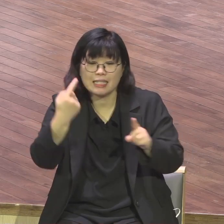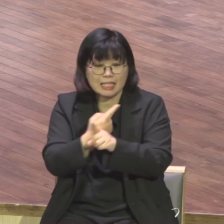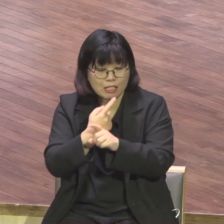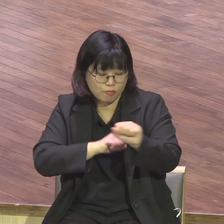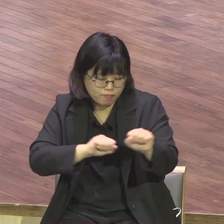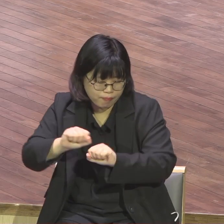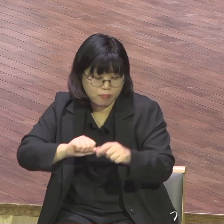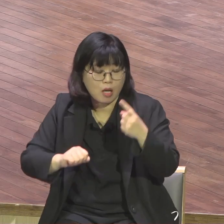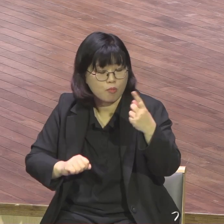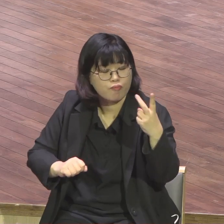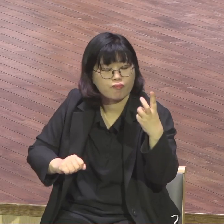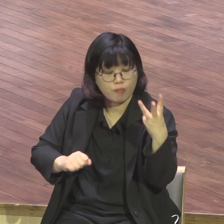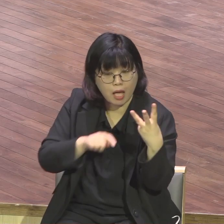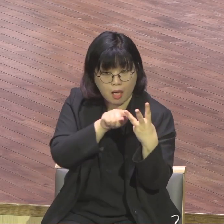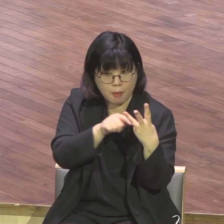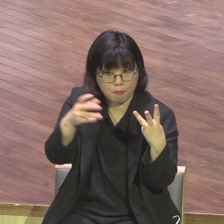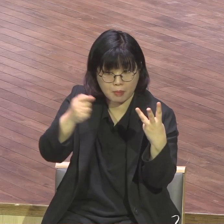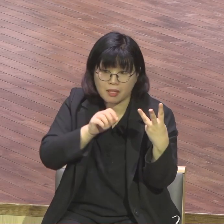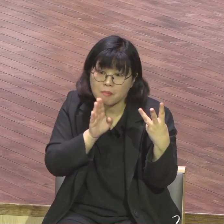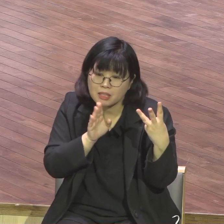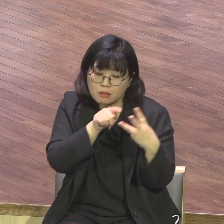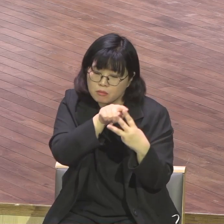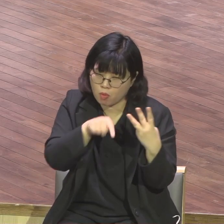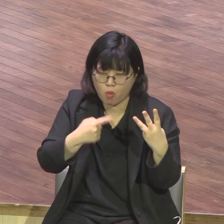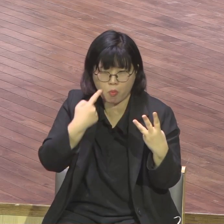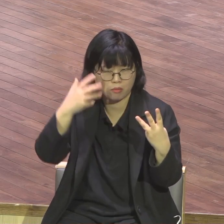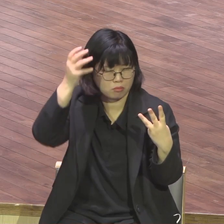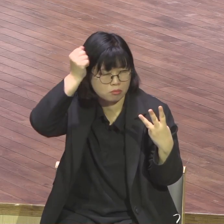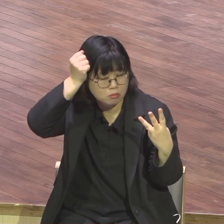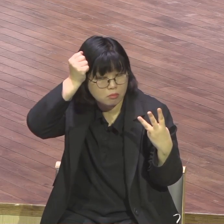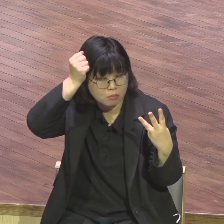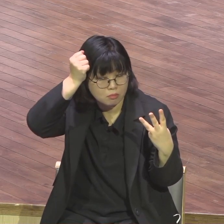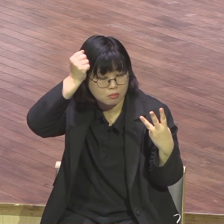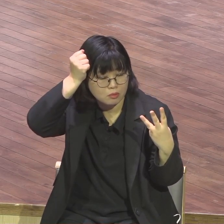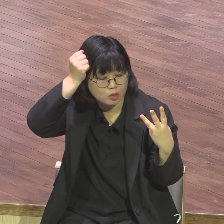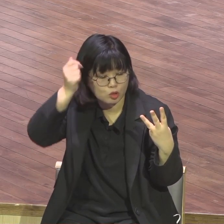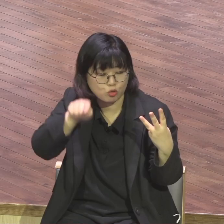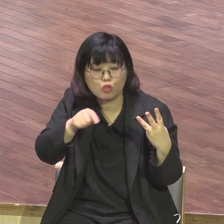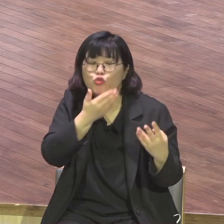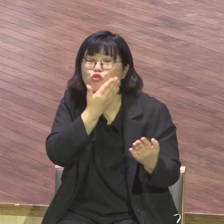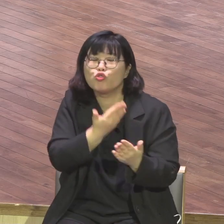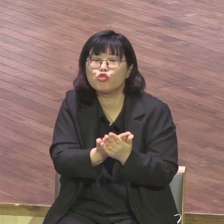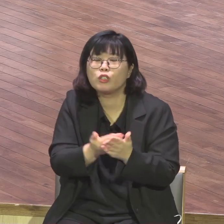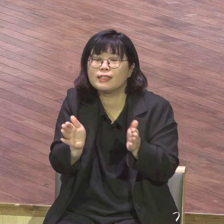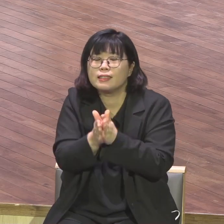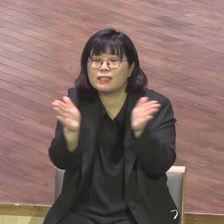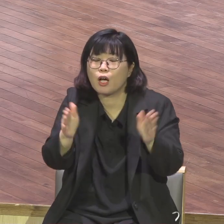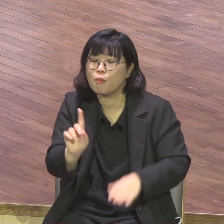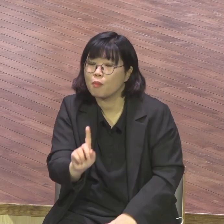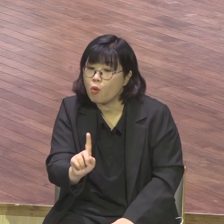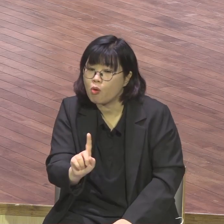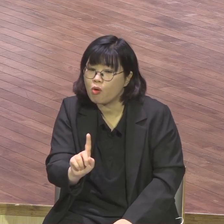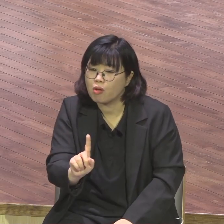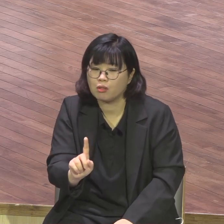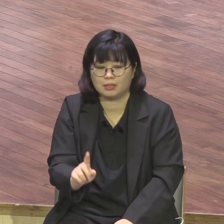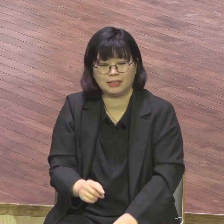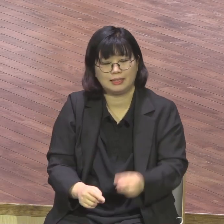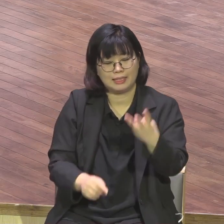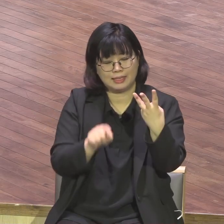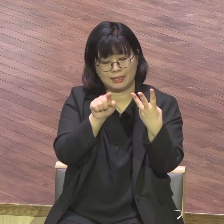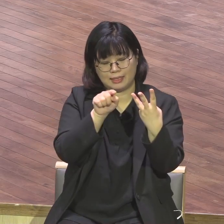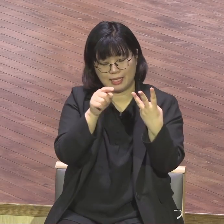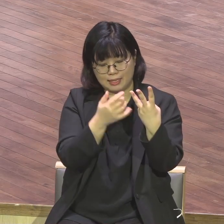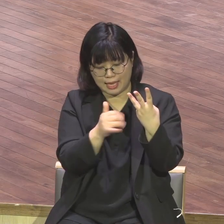1주예요. 여러분 친구가 있기 바랍니다. 교회는 함께 더불어 위드 프린시플 함께 하는